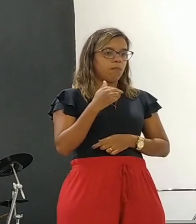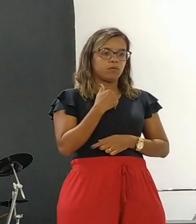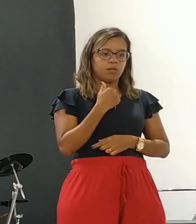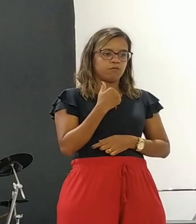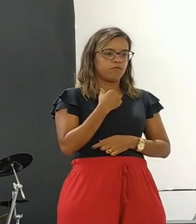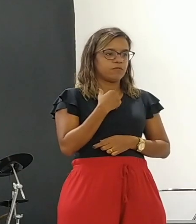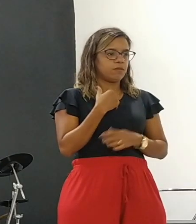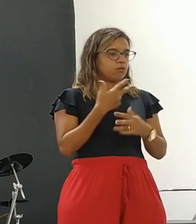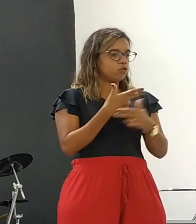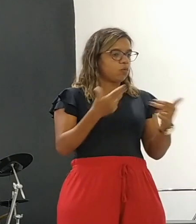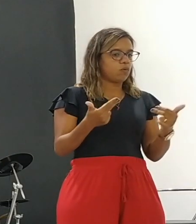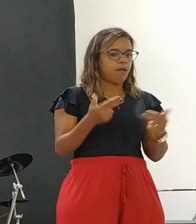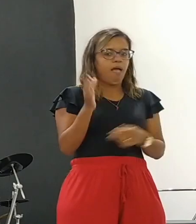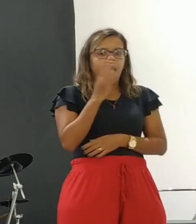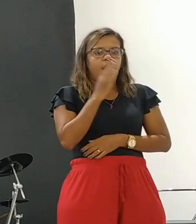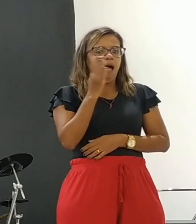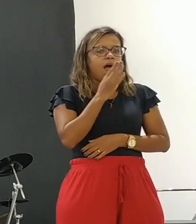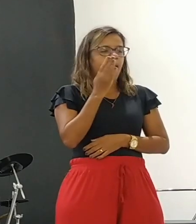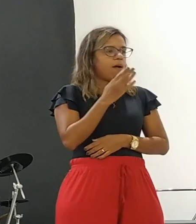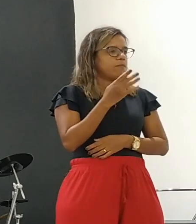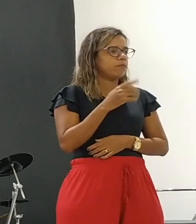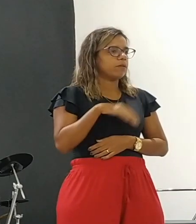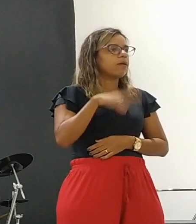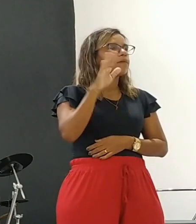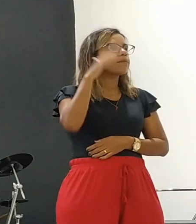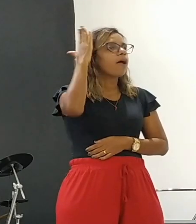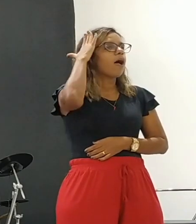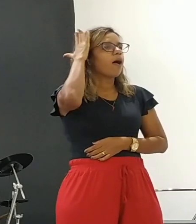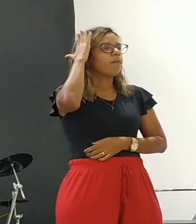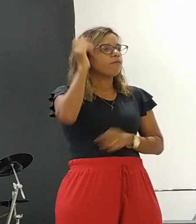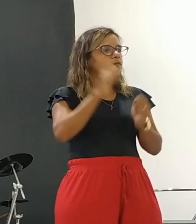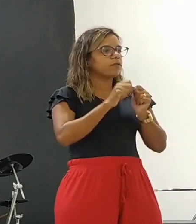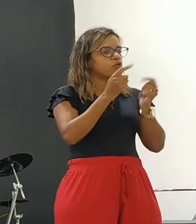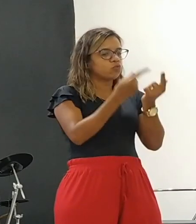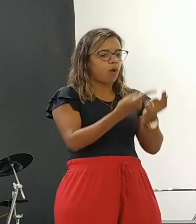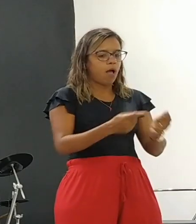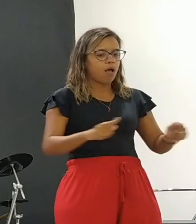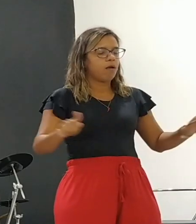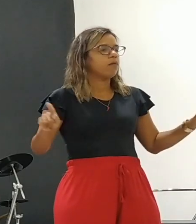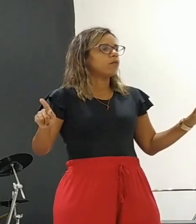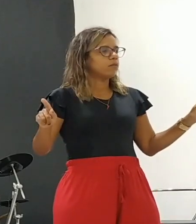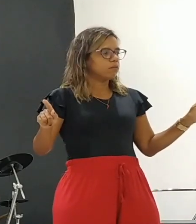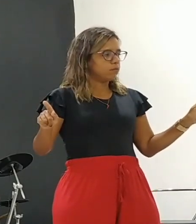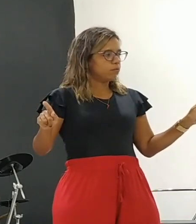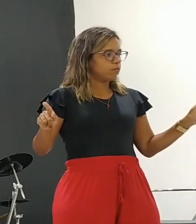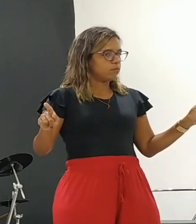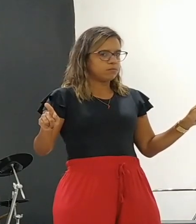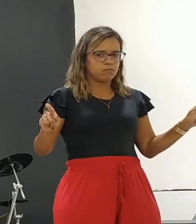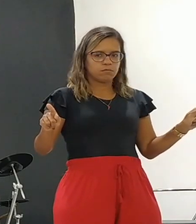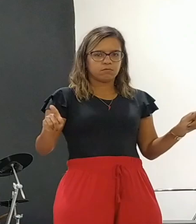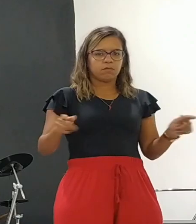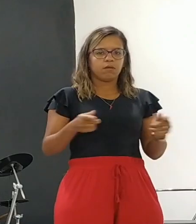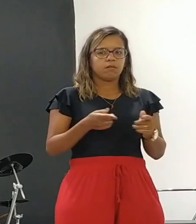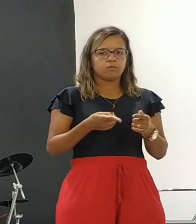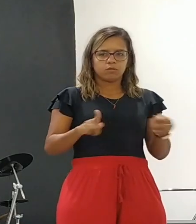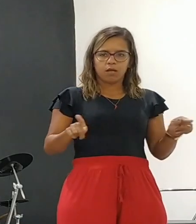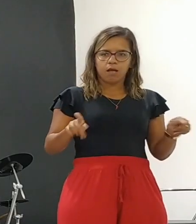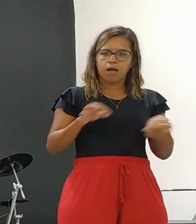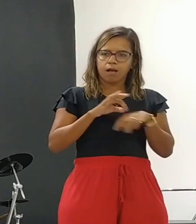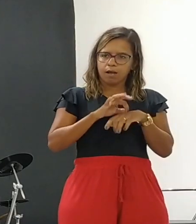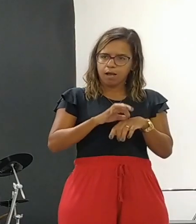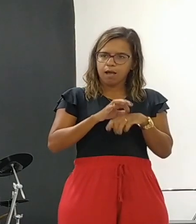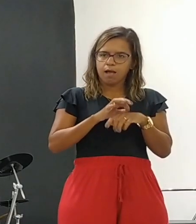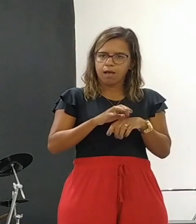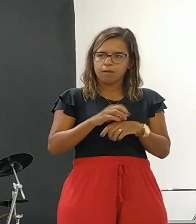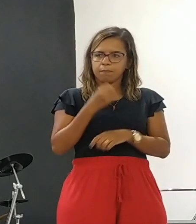pressa. Quem é churrasqueiro aí? Gosta de fazer um churrasquinho? Tem que assar bem, irmão.